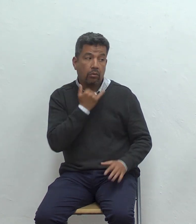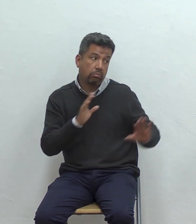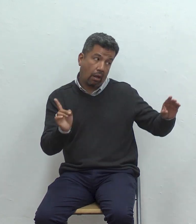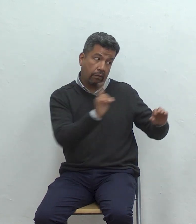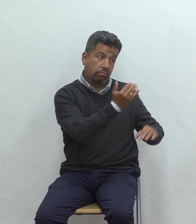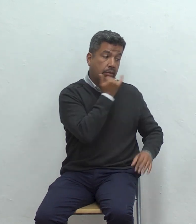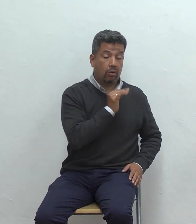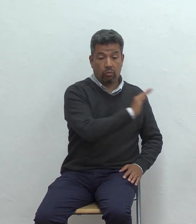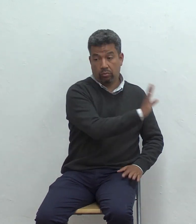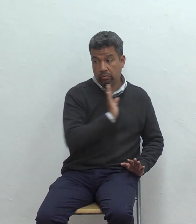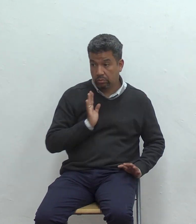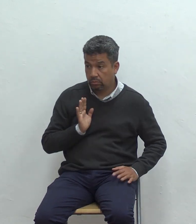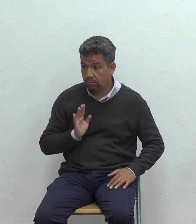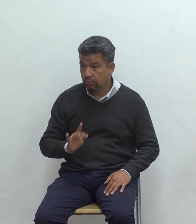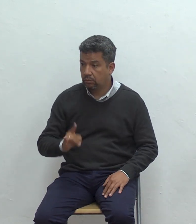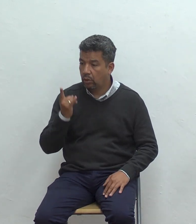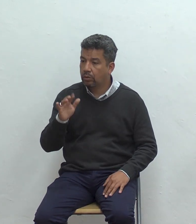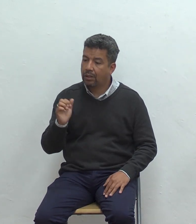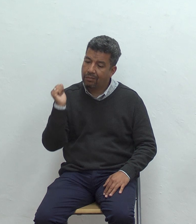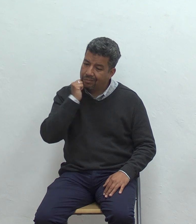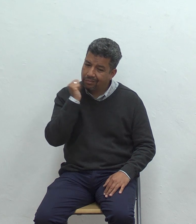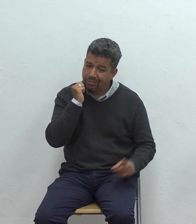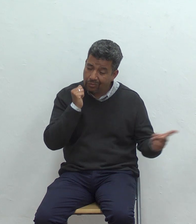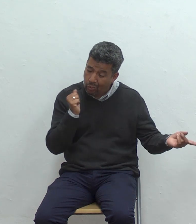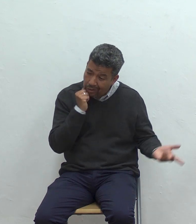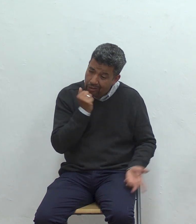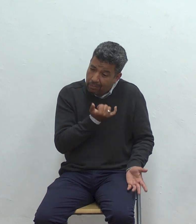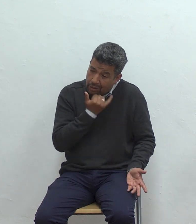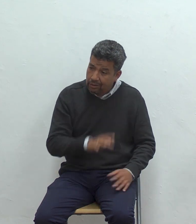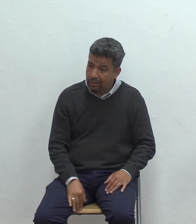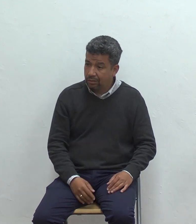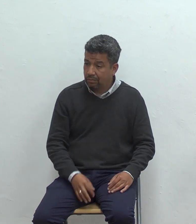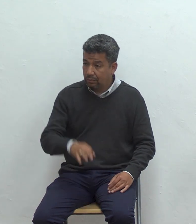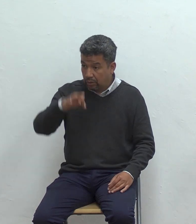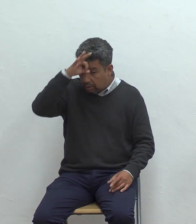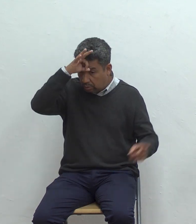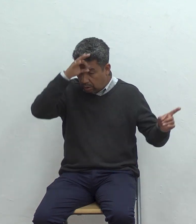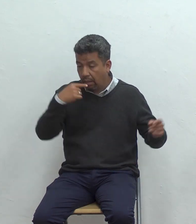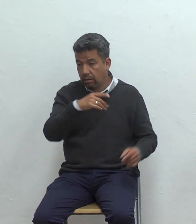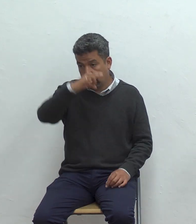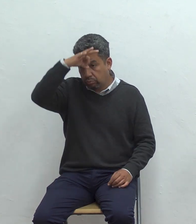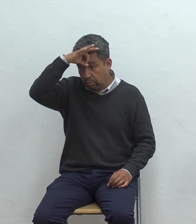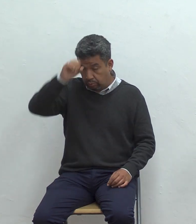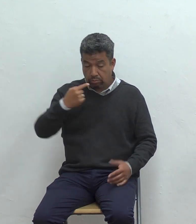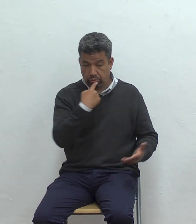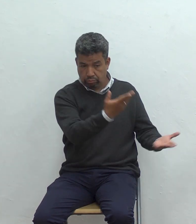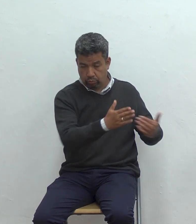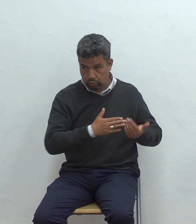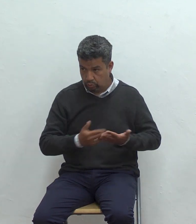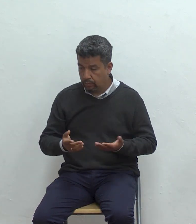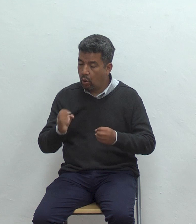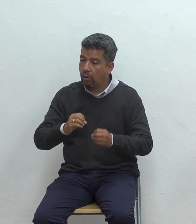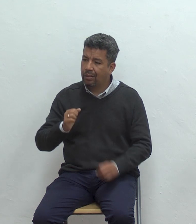equivocó. Si está siendo necio, dígale, oiga, está siendo necio. Si es ignorante, dígale ignorante, ¿qué puede decir ignorante?